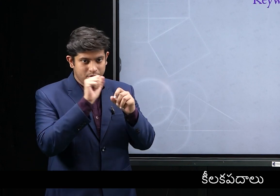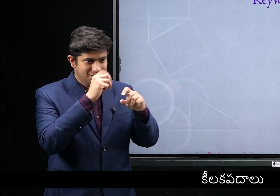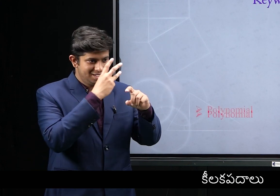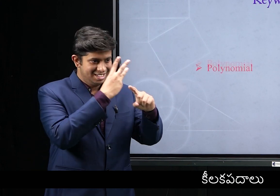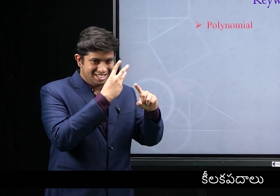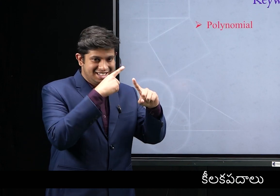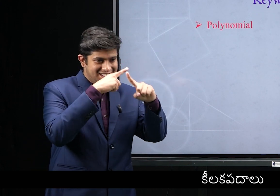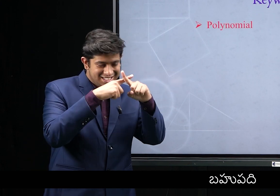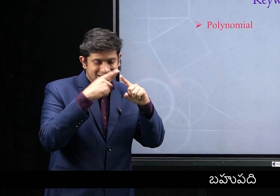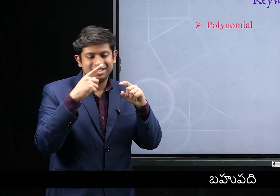కీలక పదాలు బహుపది,